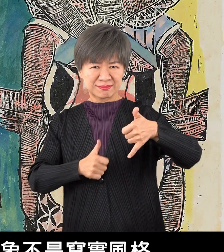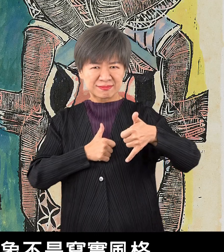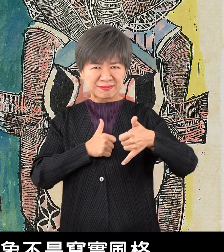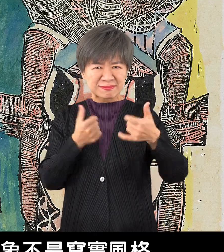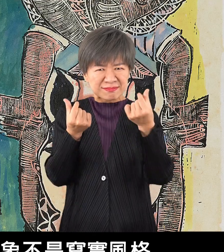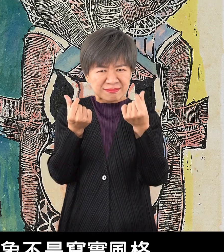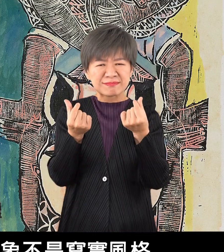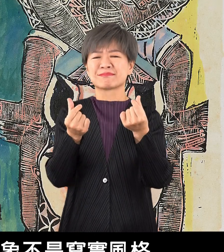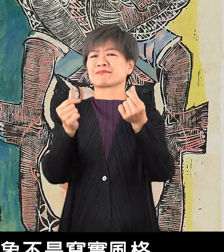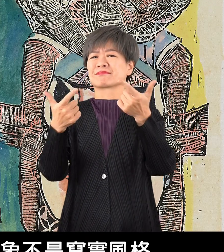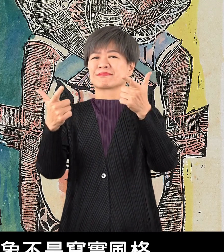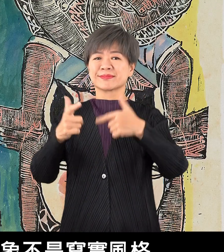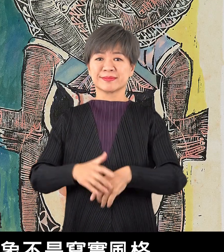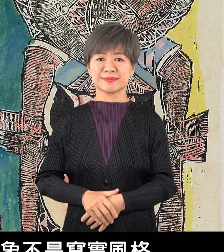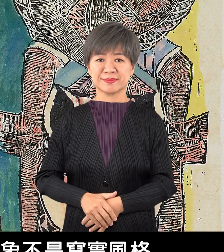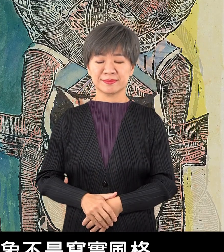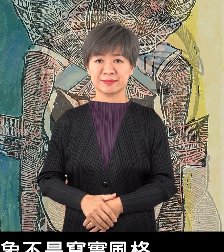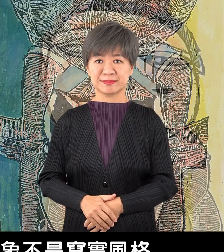是写实风格，